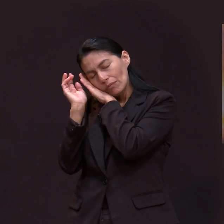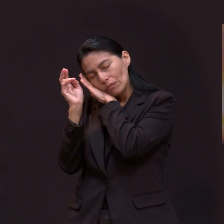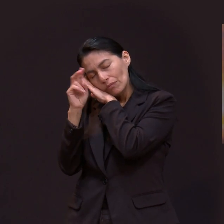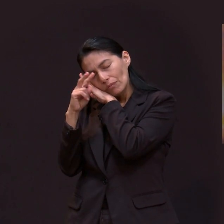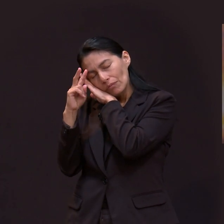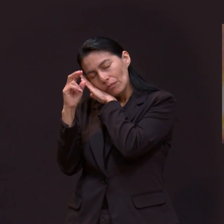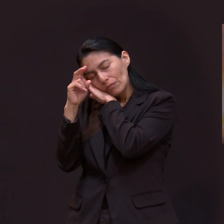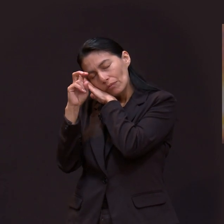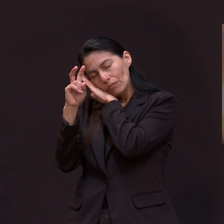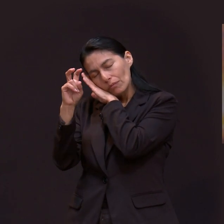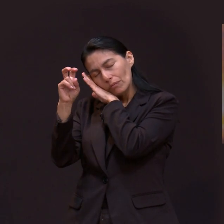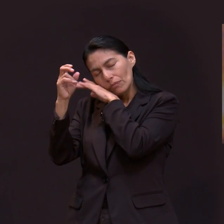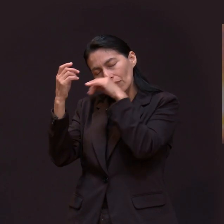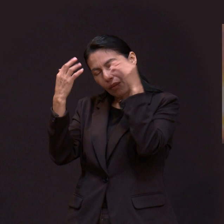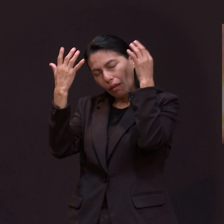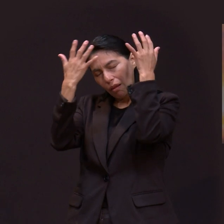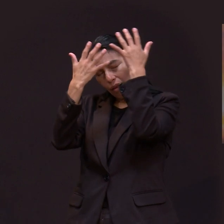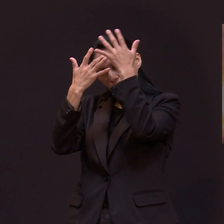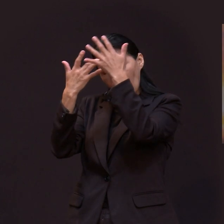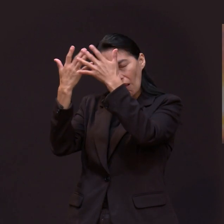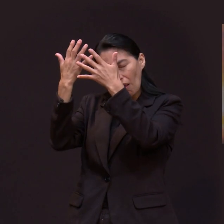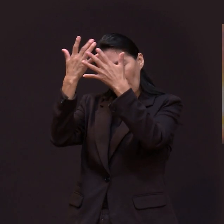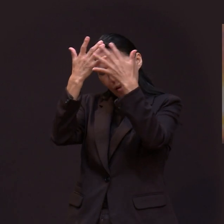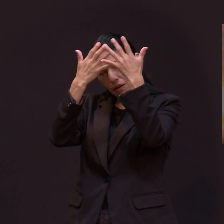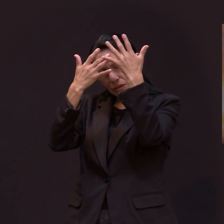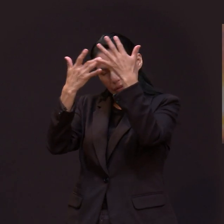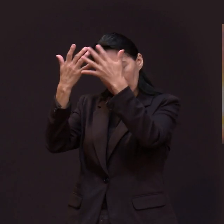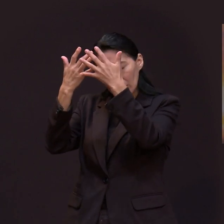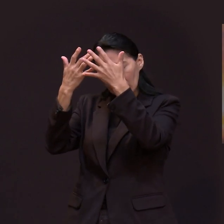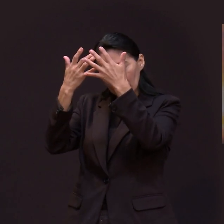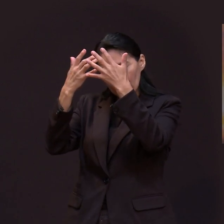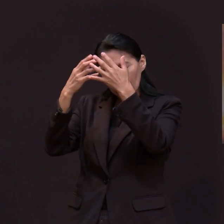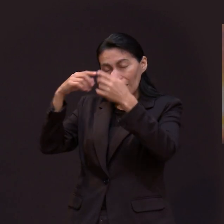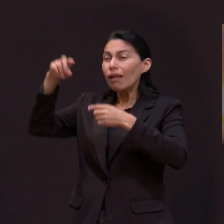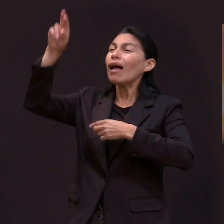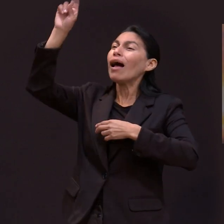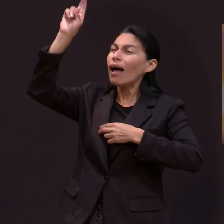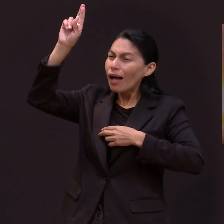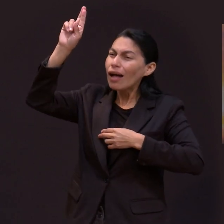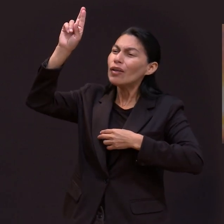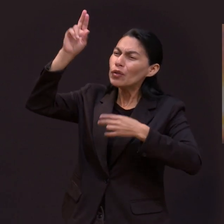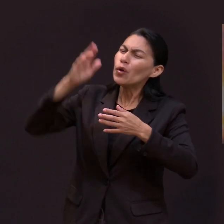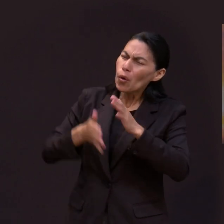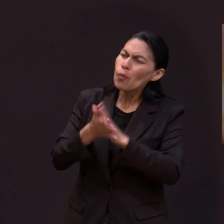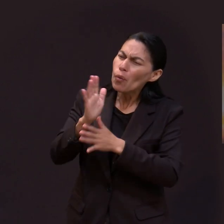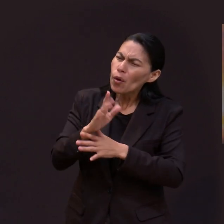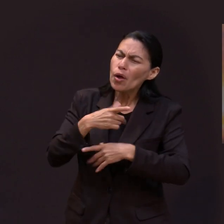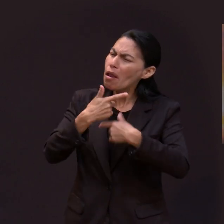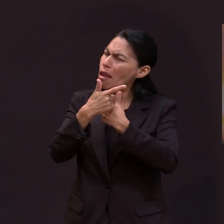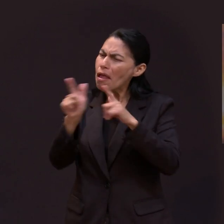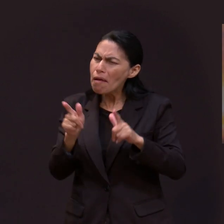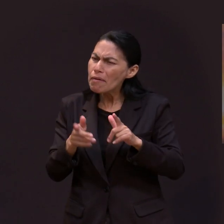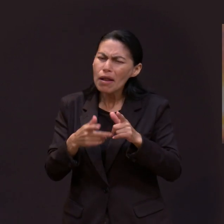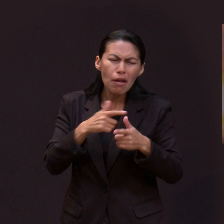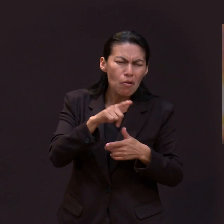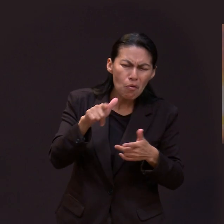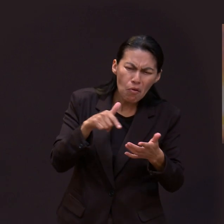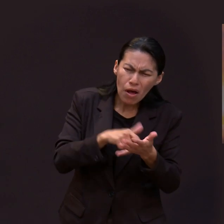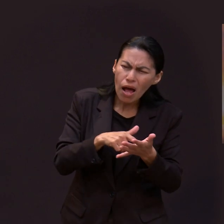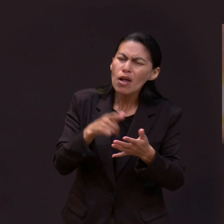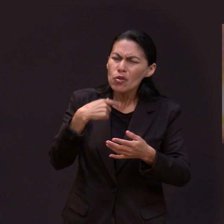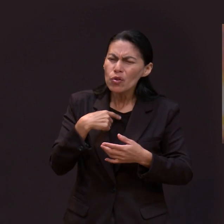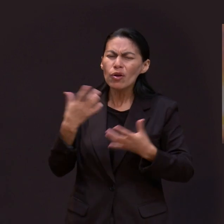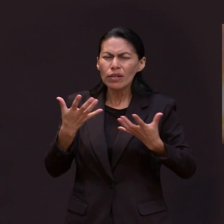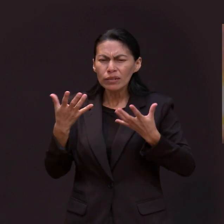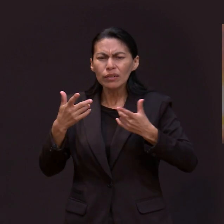mano así emocionada con la mano levantada y diciendo sí prometo donde vaya voy a ser caminar dios me recordó esto